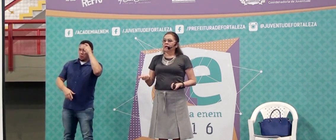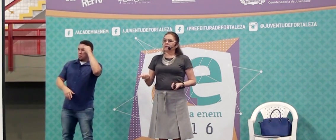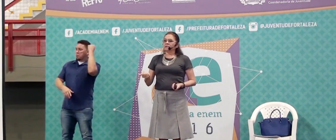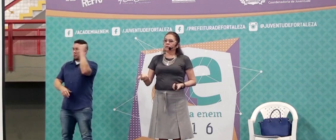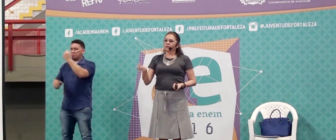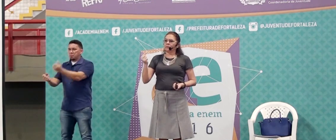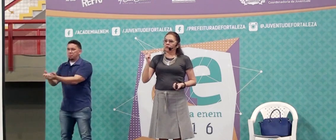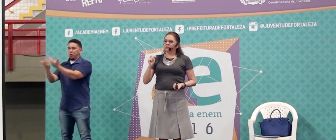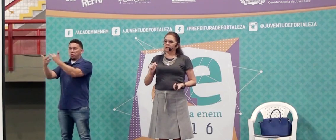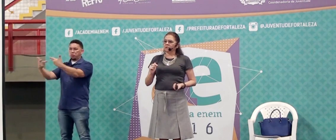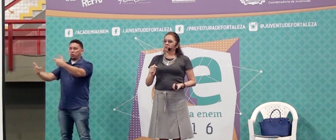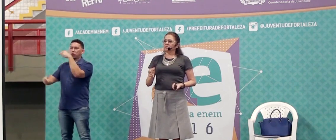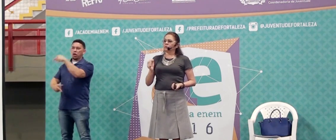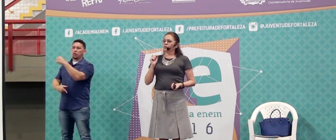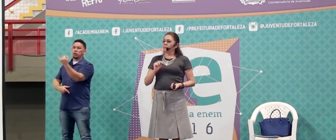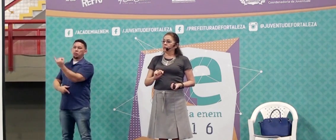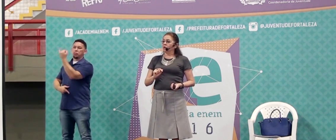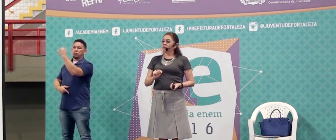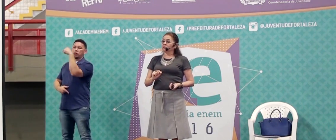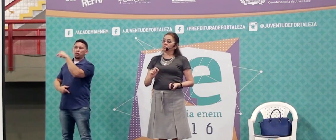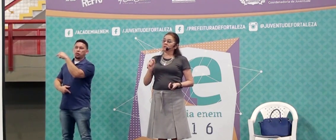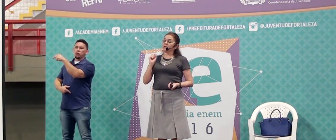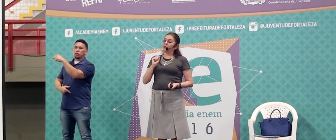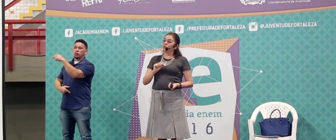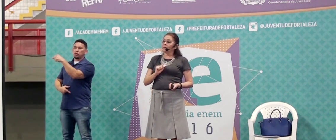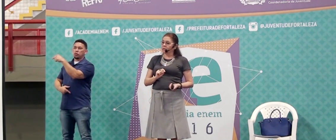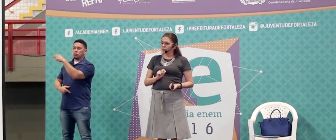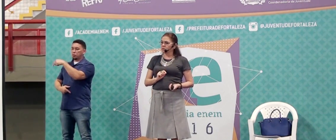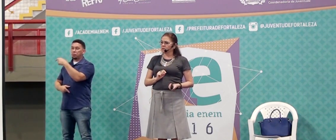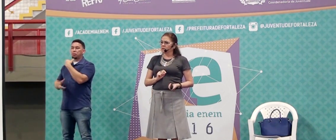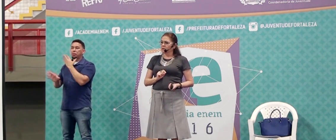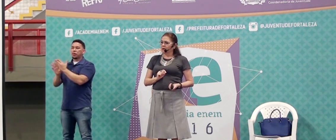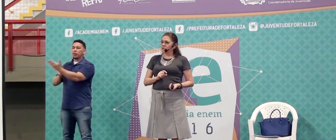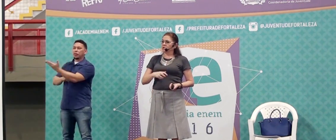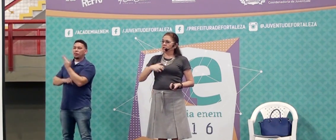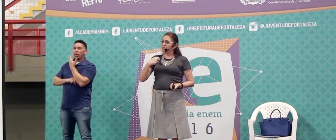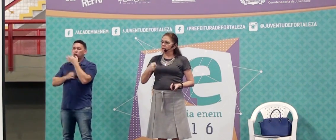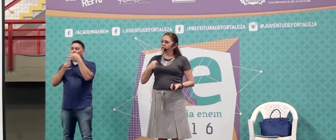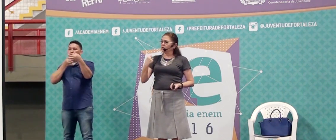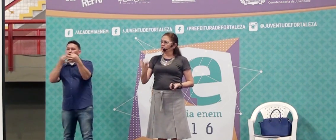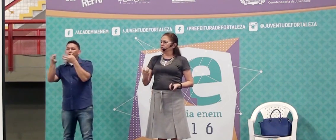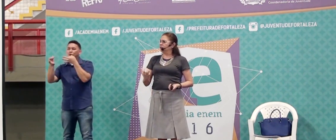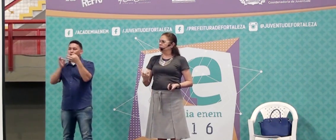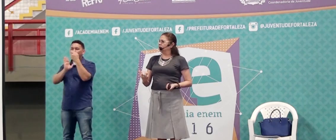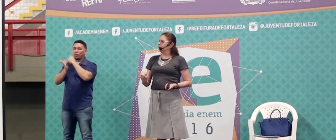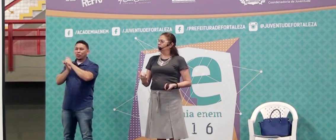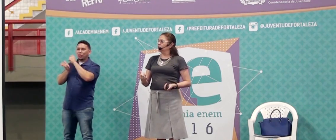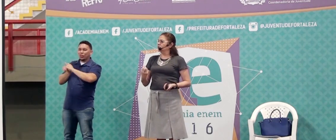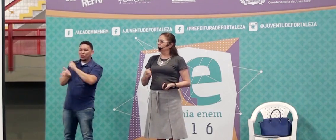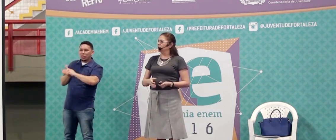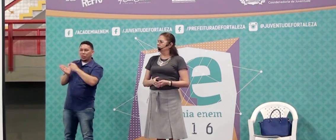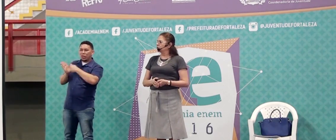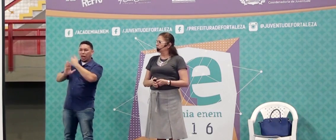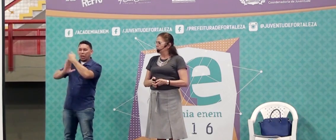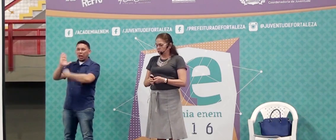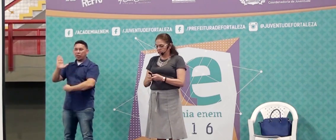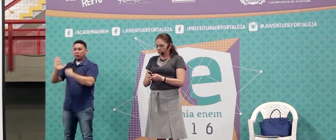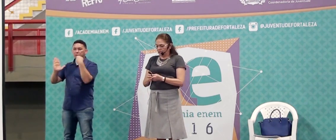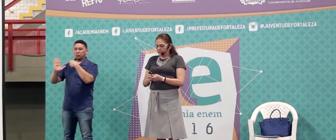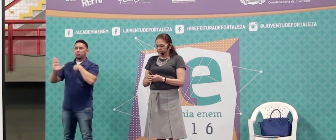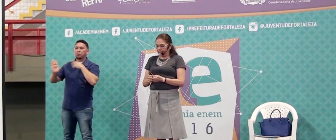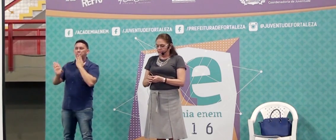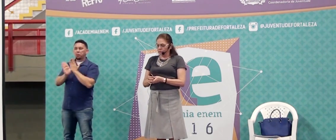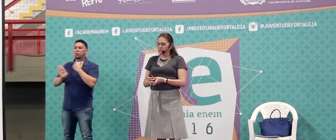tipo, eles são importantes para os nossos argumentos. A gente tem que convencer o leitor de que nós